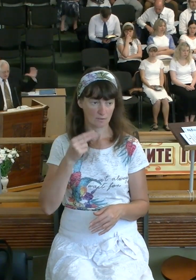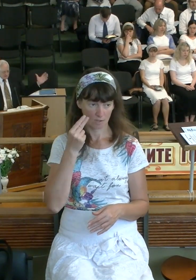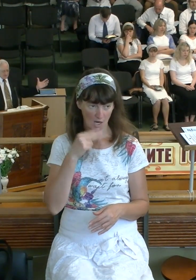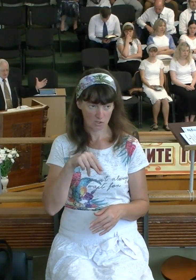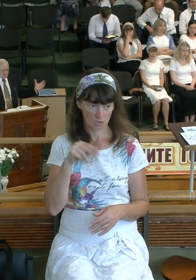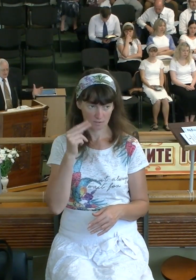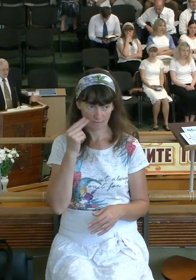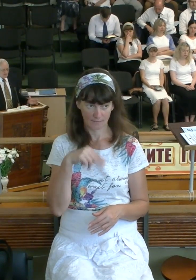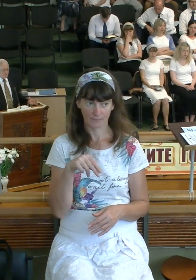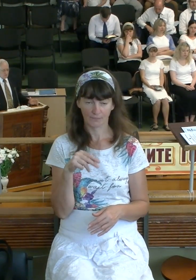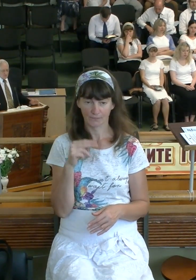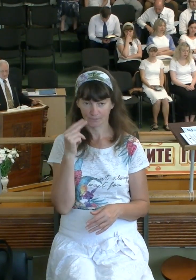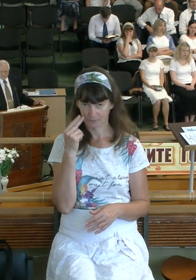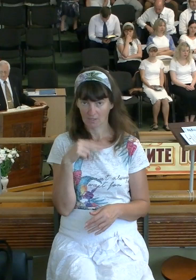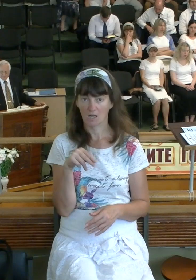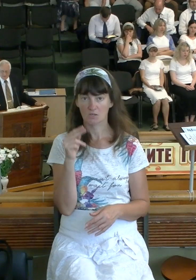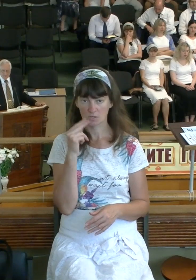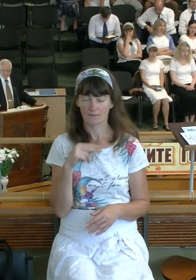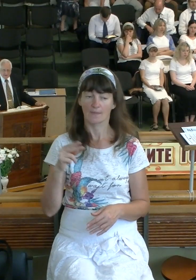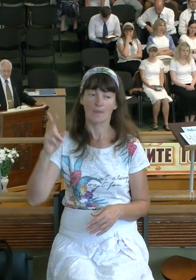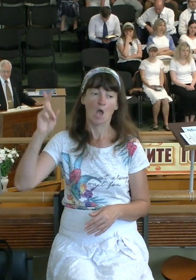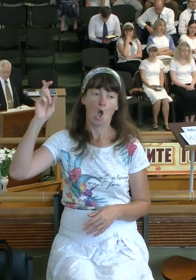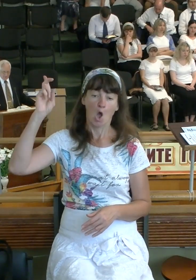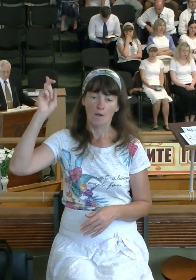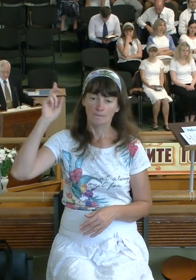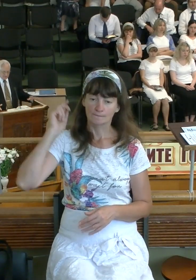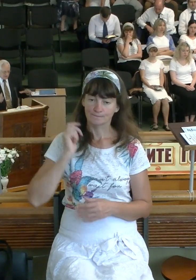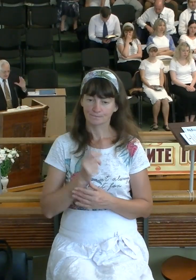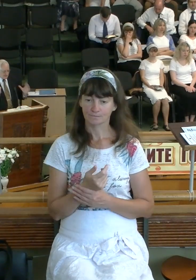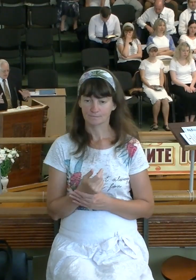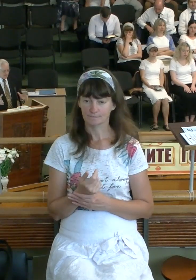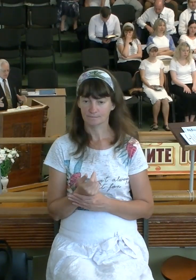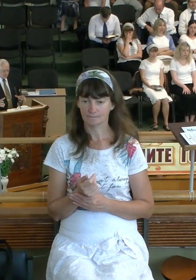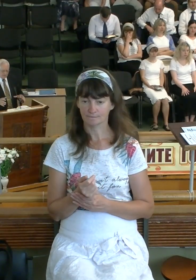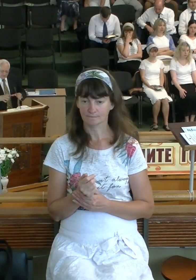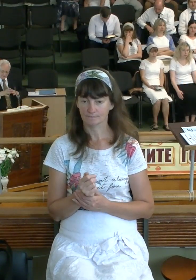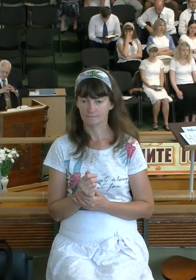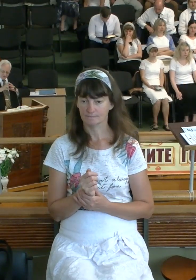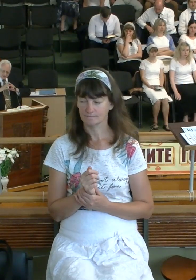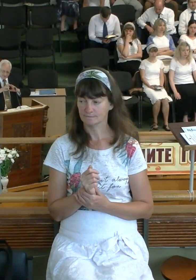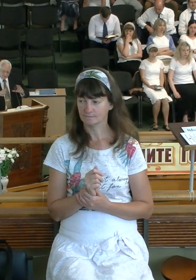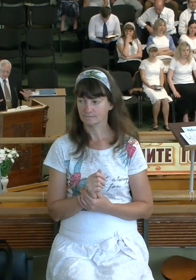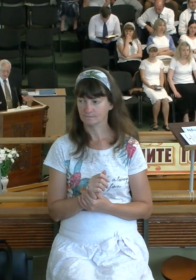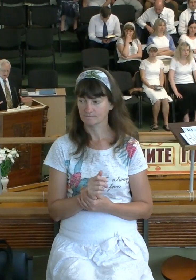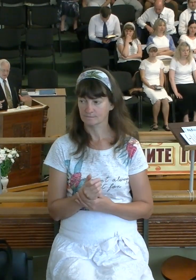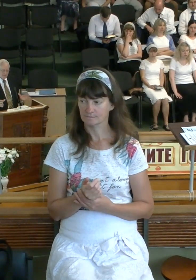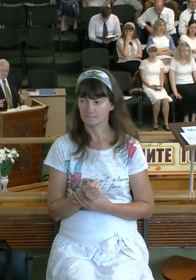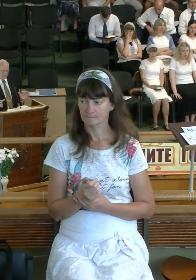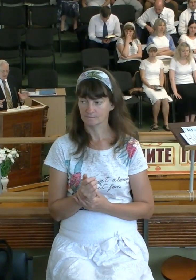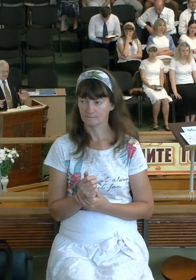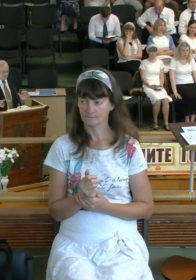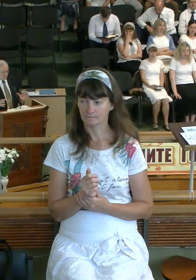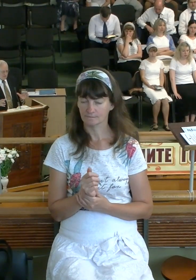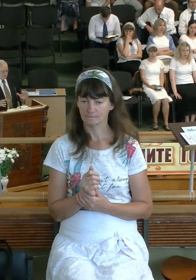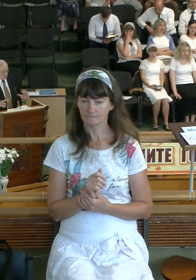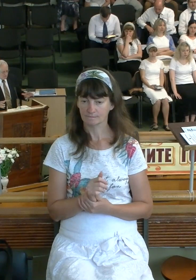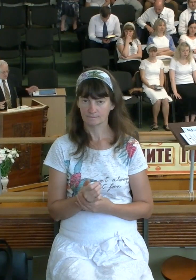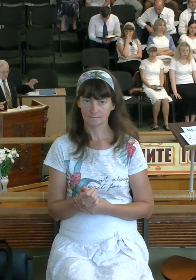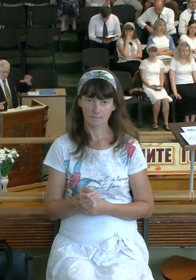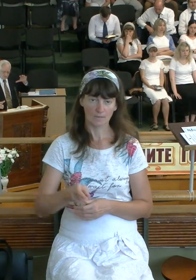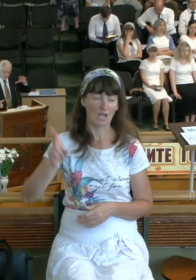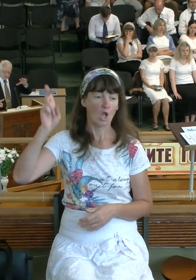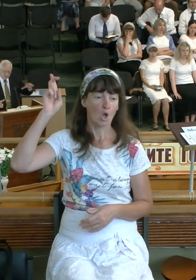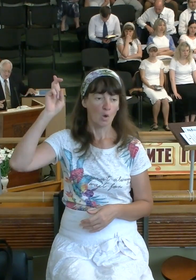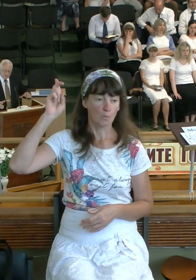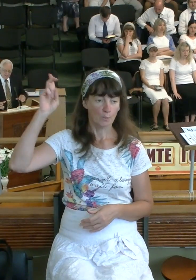Бог Отец, Он сотворил Вселенную, Он сотворил Землю, Он сотворил все, что на Земле.